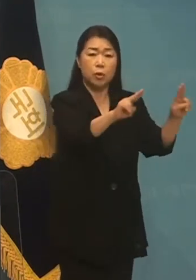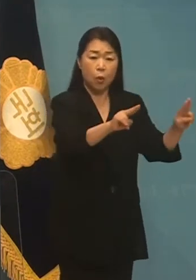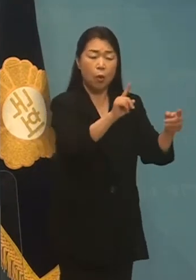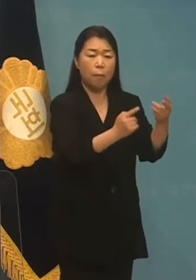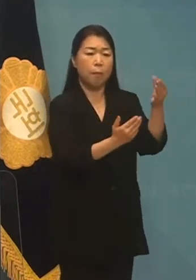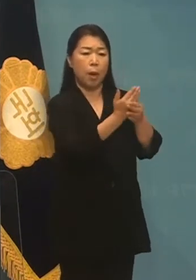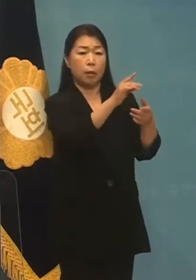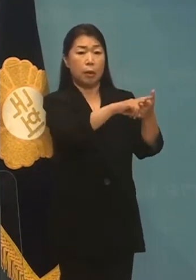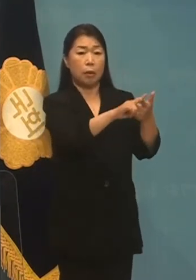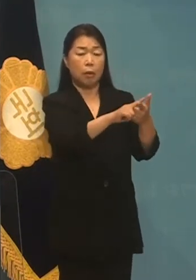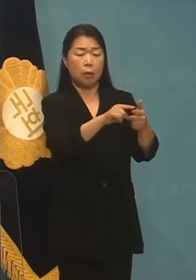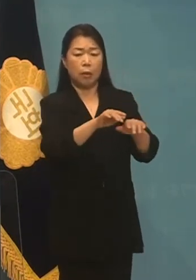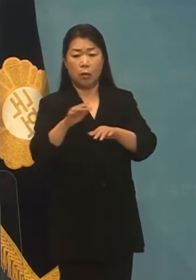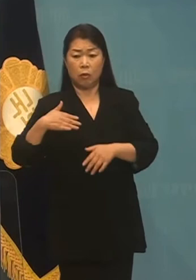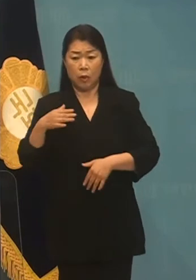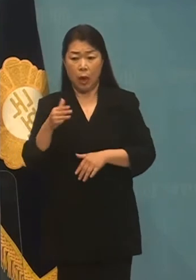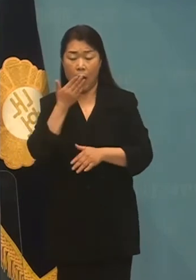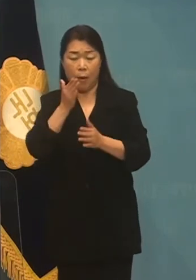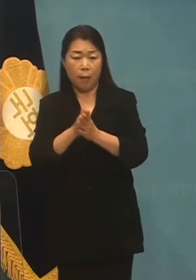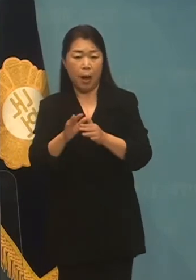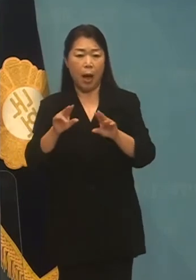이 사업을